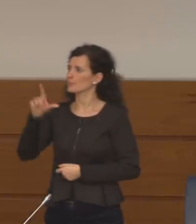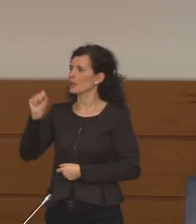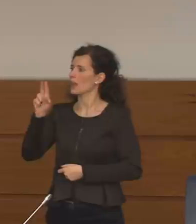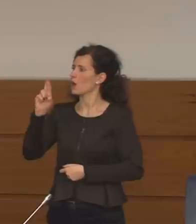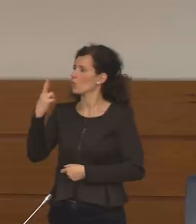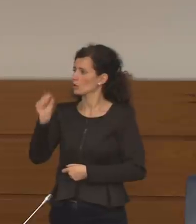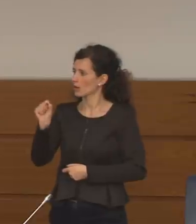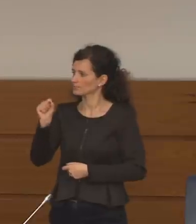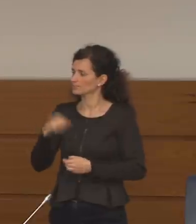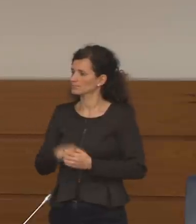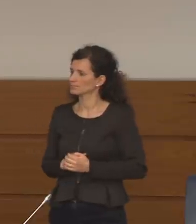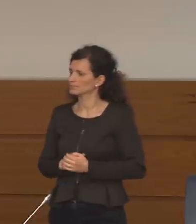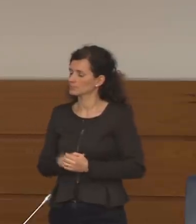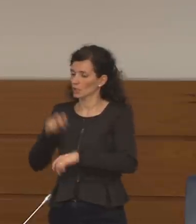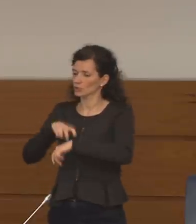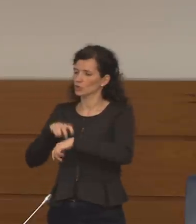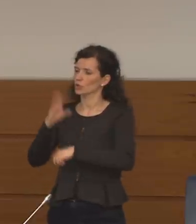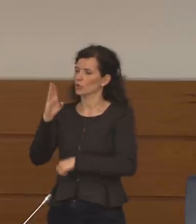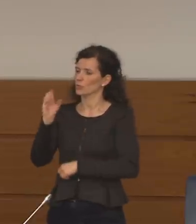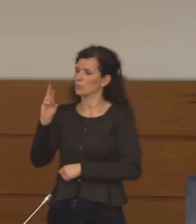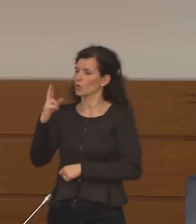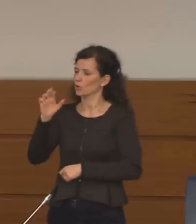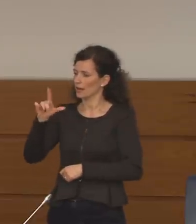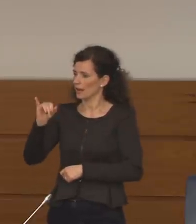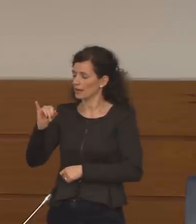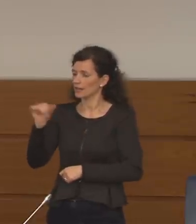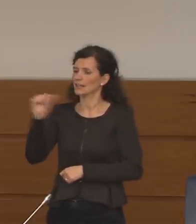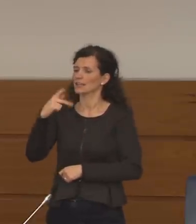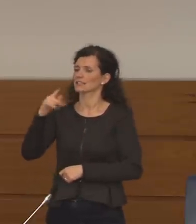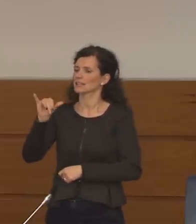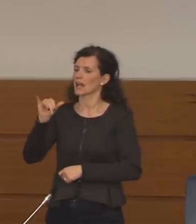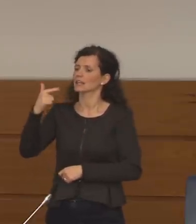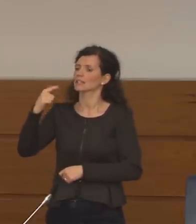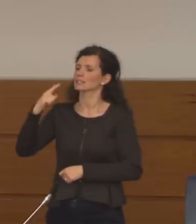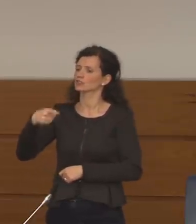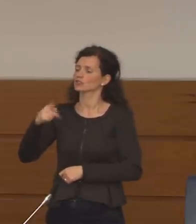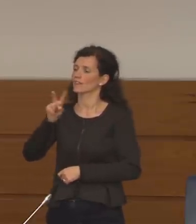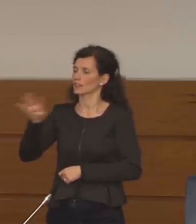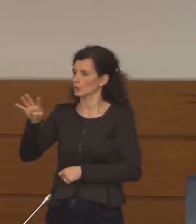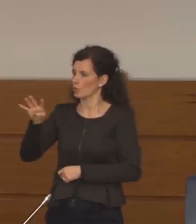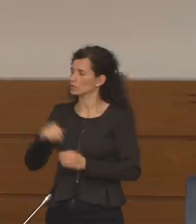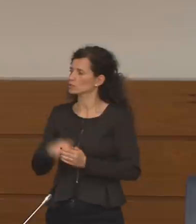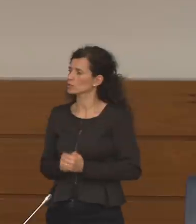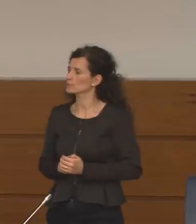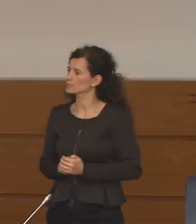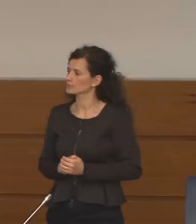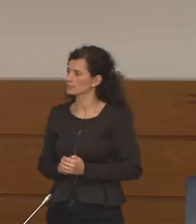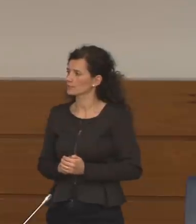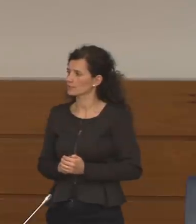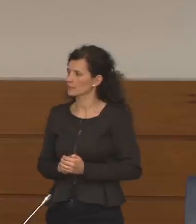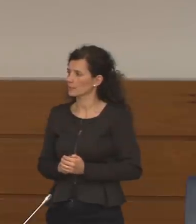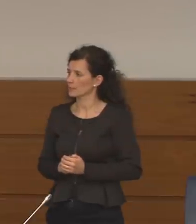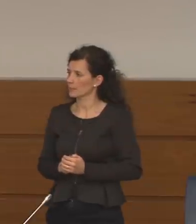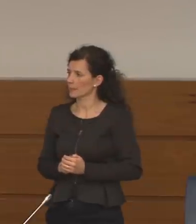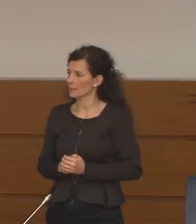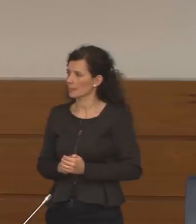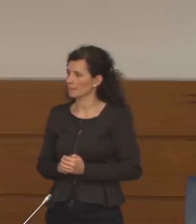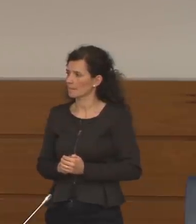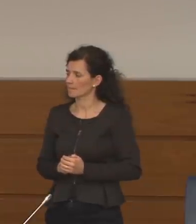al dottor borrelli buonasera motta di sky tg24 in base all'andamento